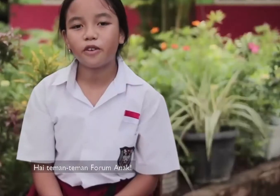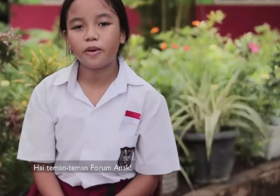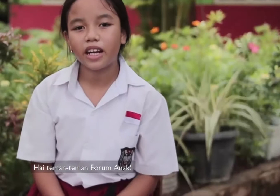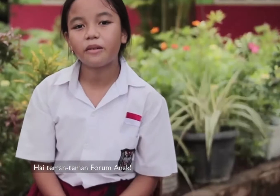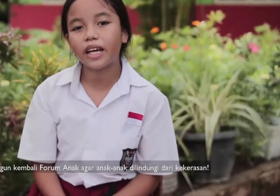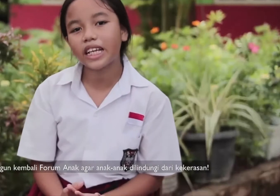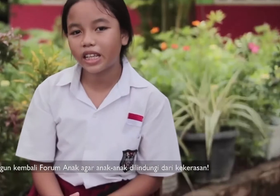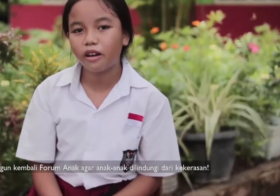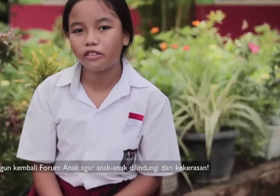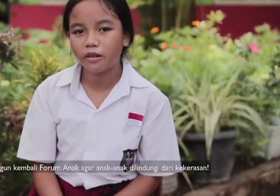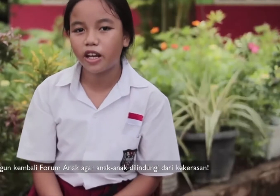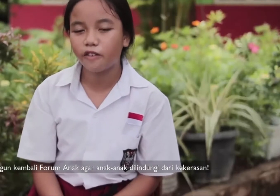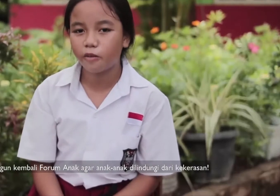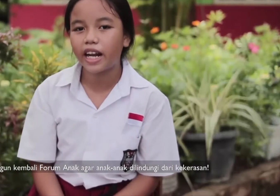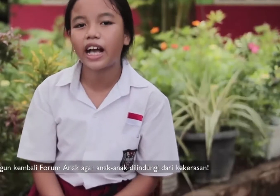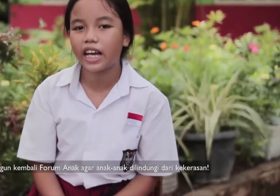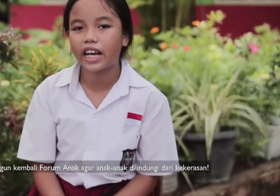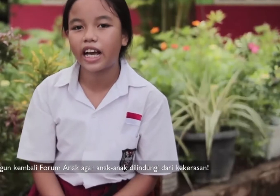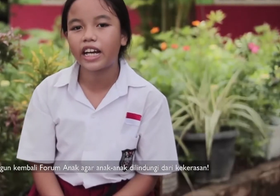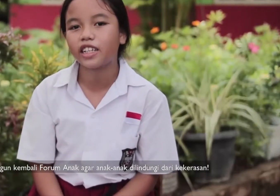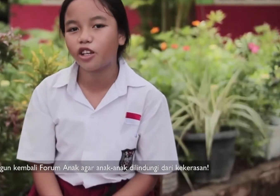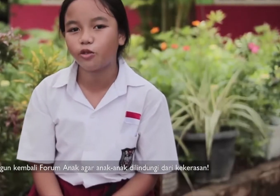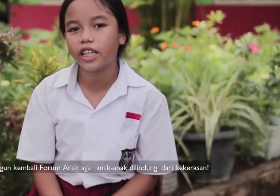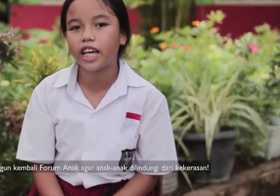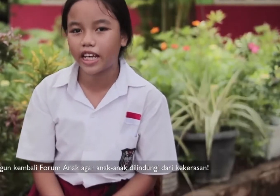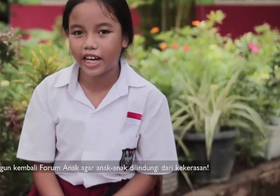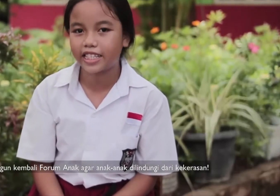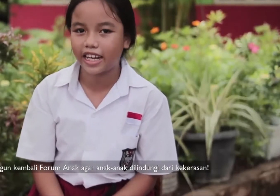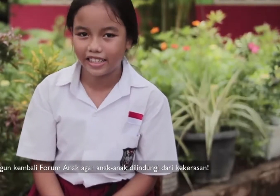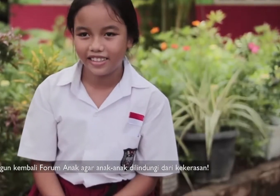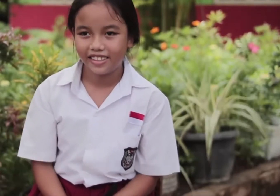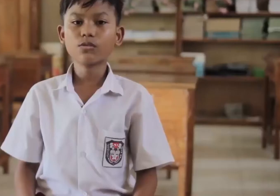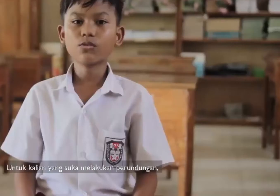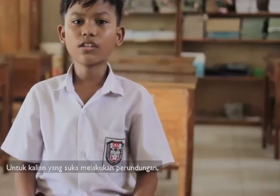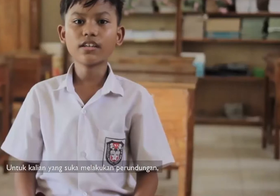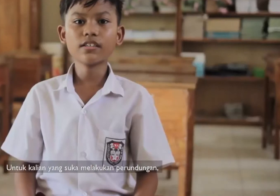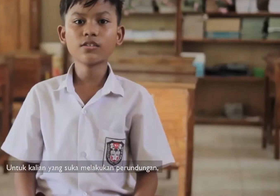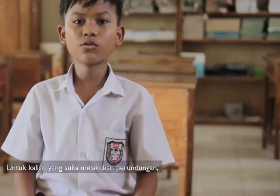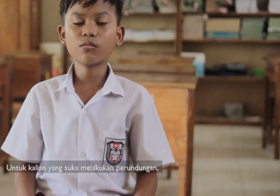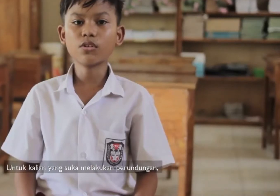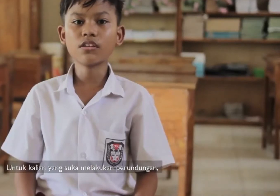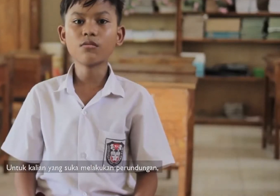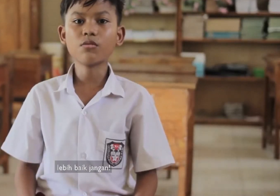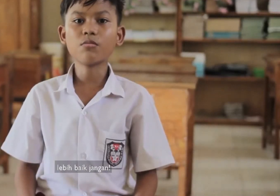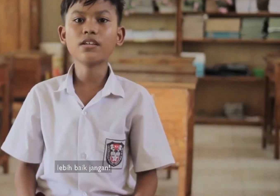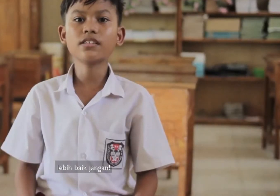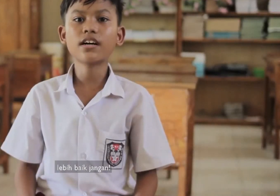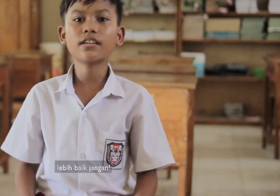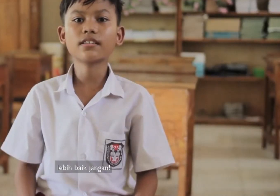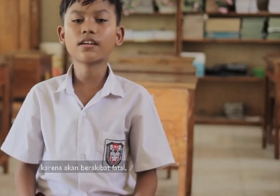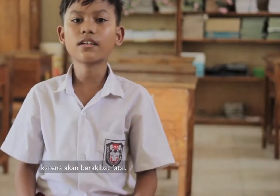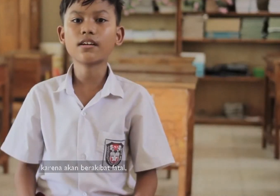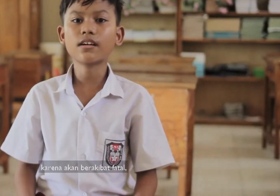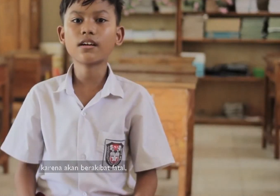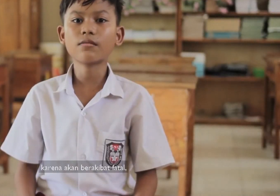Hai teman-teman forum anak, mari kita bangun kembali forum anak agar anak-anak dilindungi dari kekerasan. Untuk kalian yang suka bully lebih